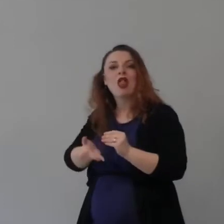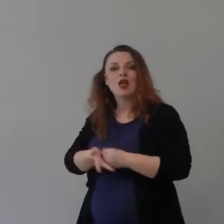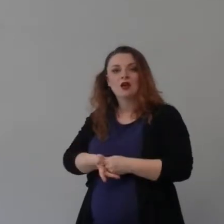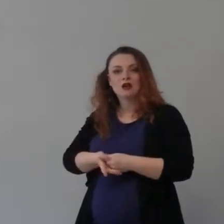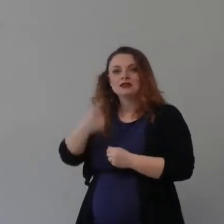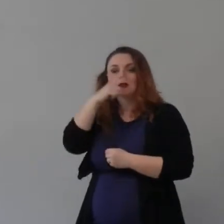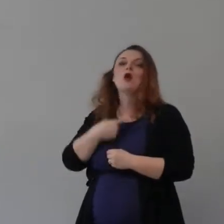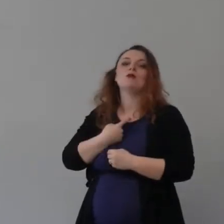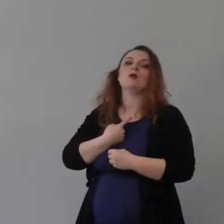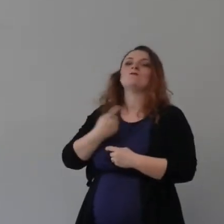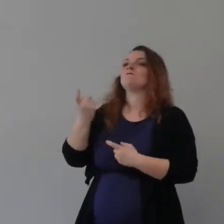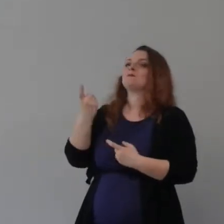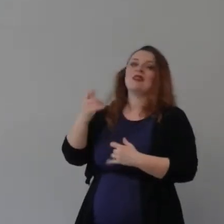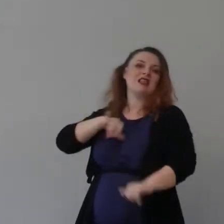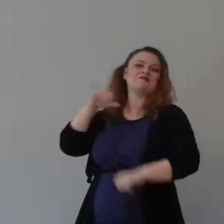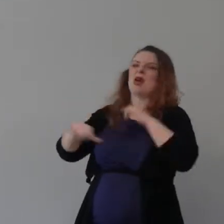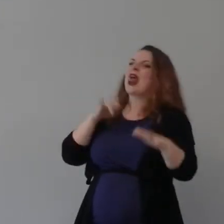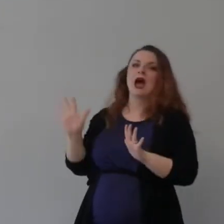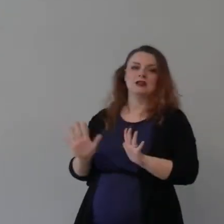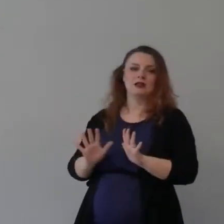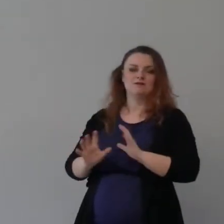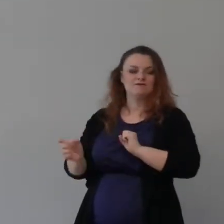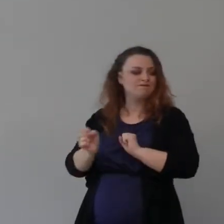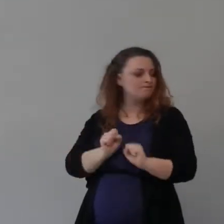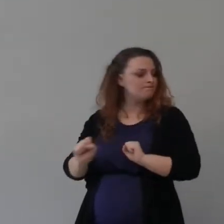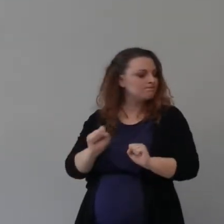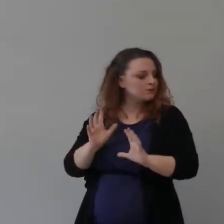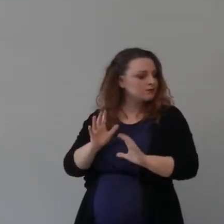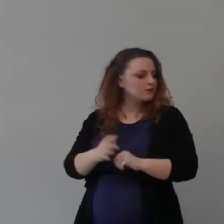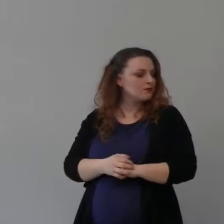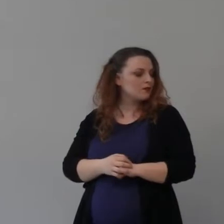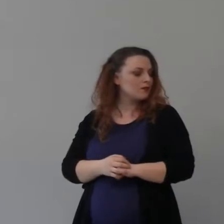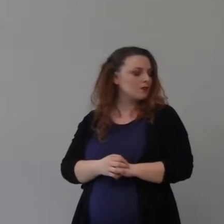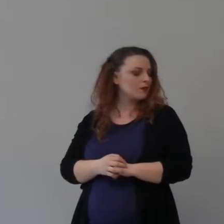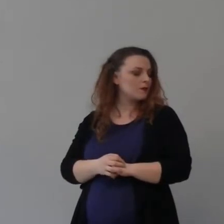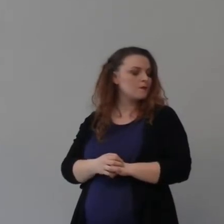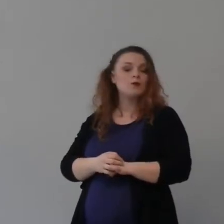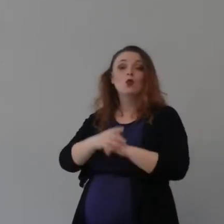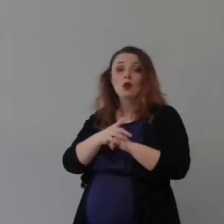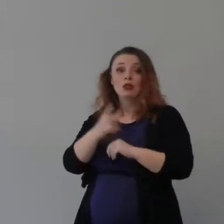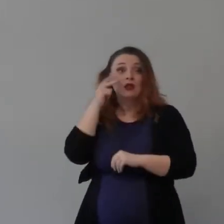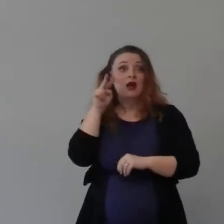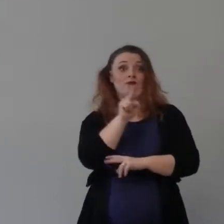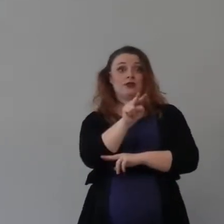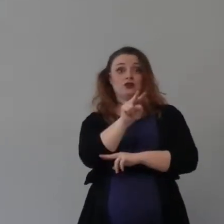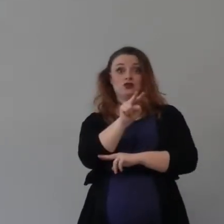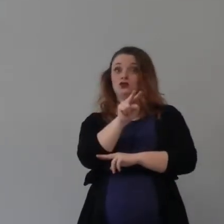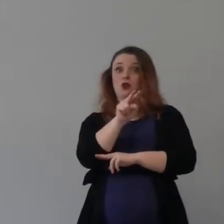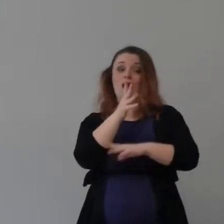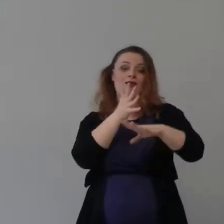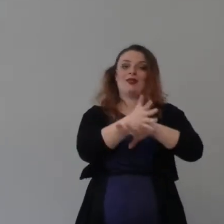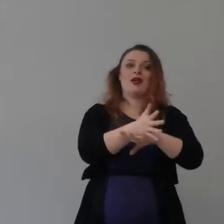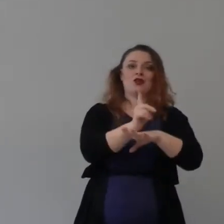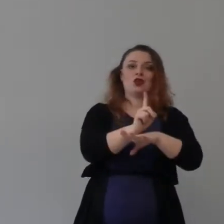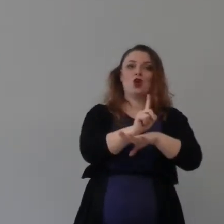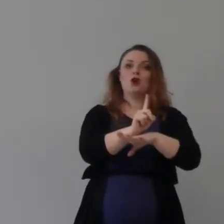di disperazione. Non le è servito di entrare, non le è servito di entrare dentro, le è bastato vedere la